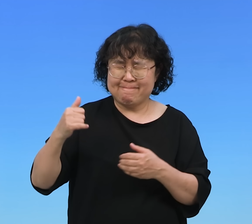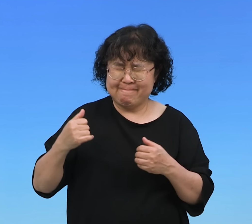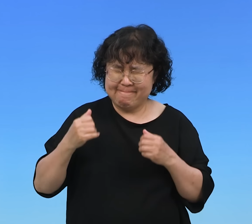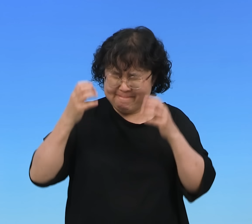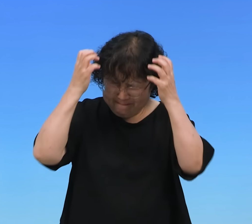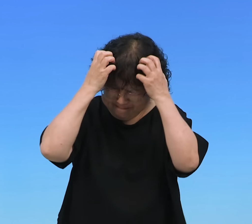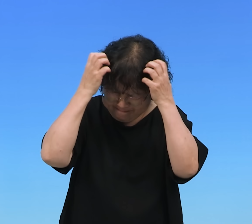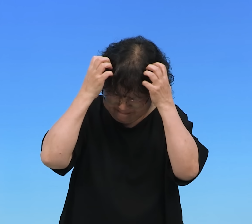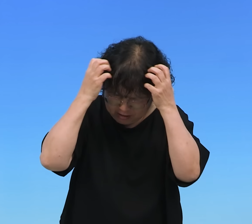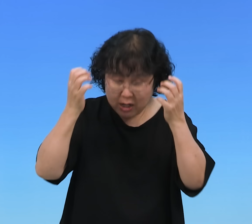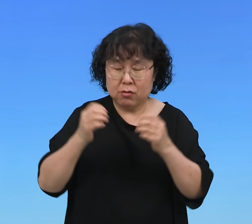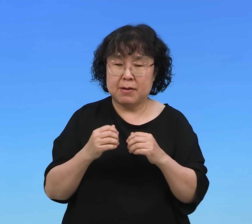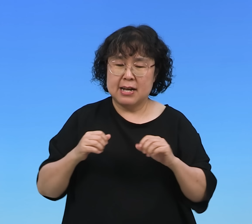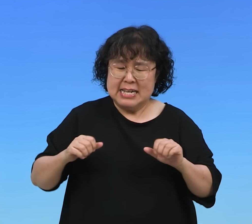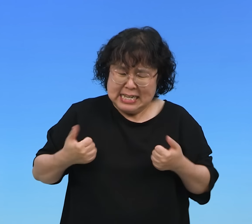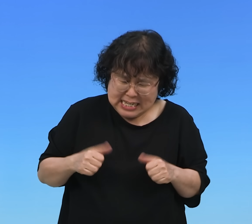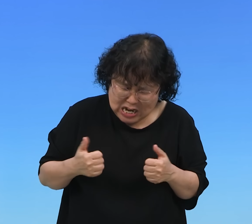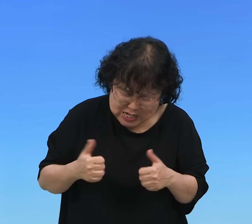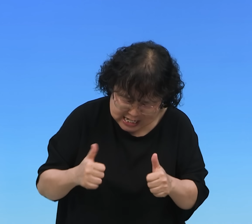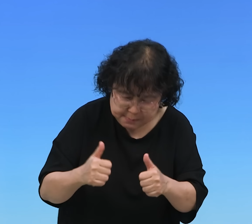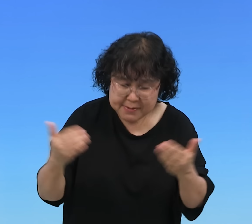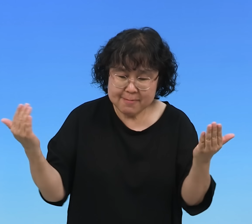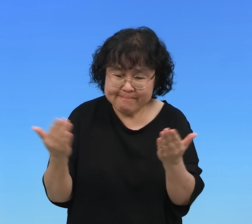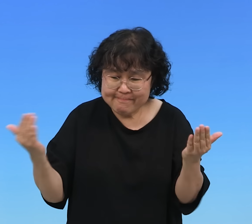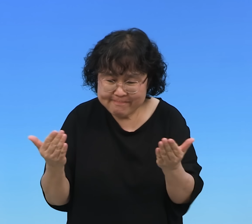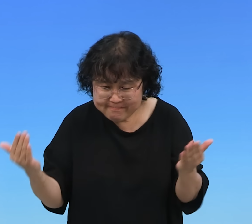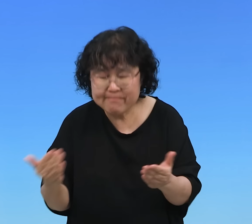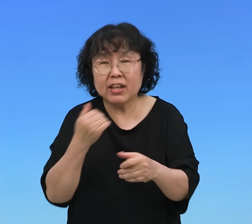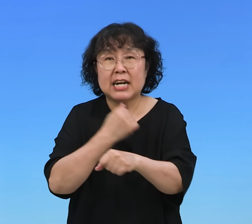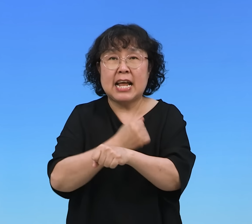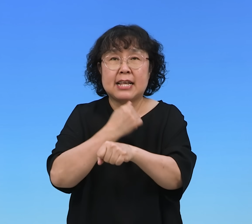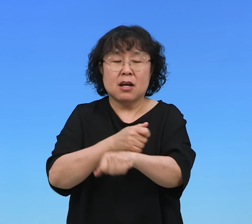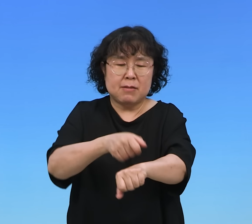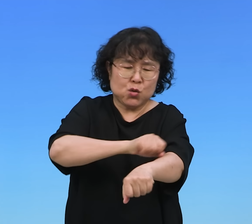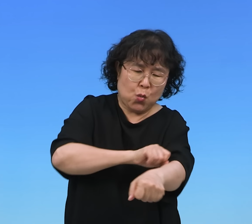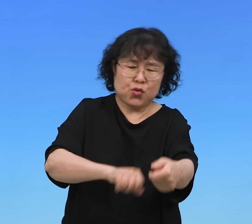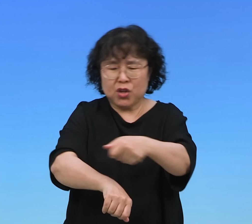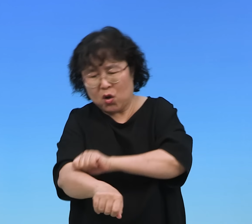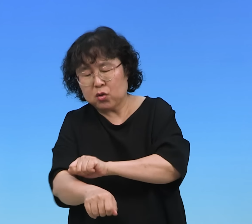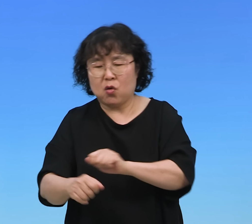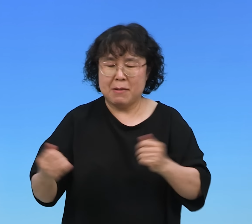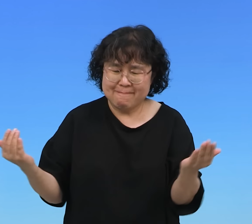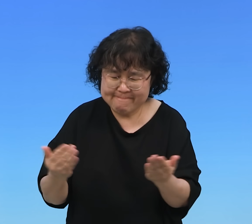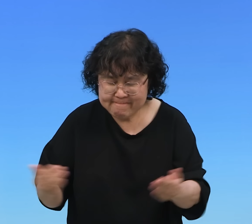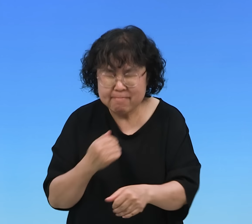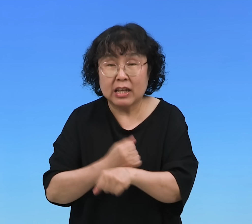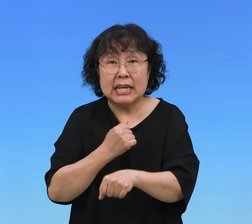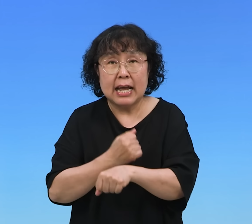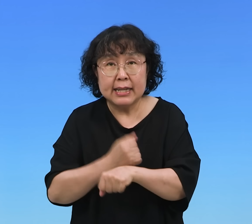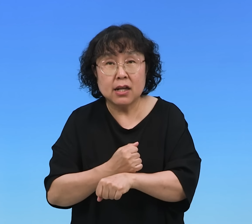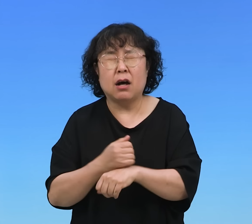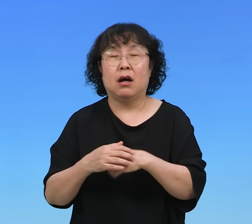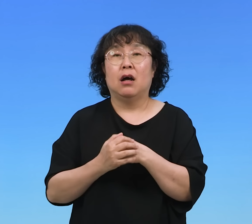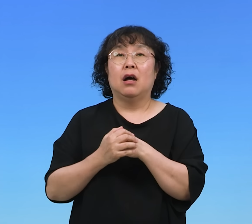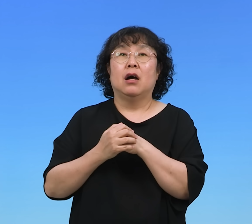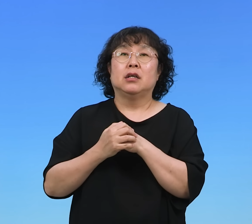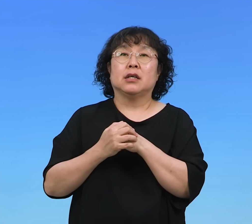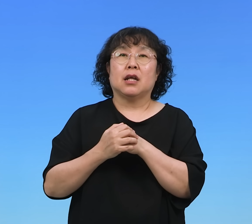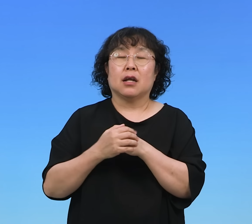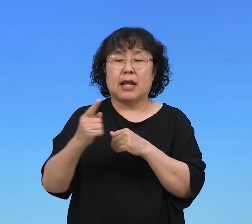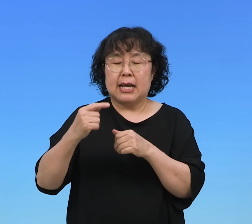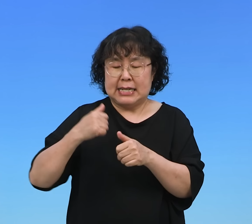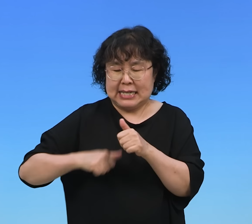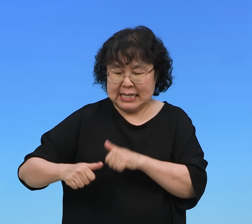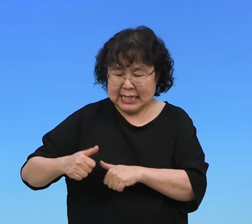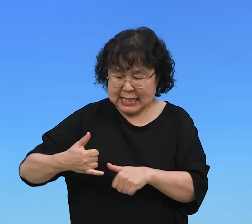죽으라고 고생하고 투잡 뛰고 새잡 뛰고 하면서 우리 자식 때만큼은 가난한 이거를 물려주지 않겠노라고.